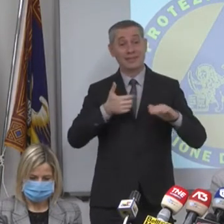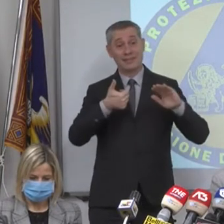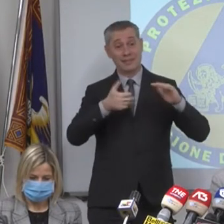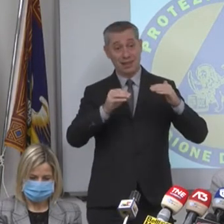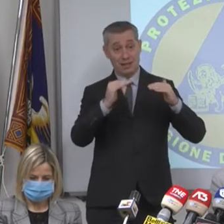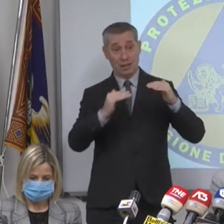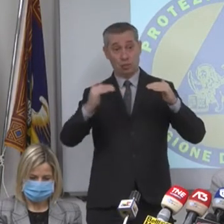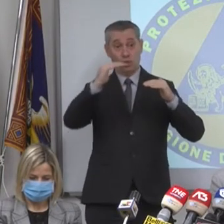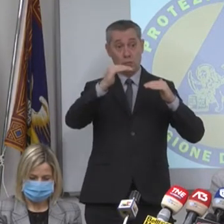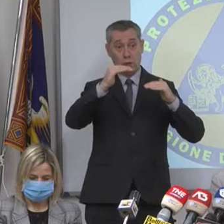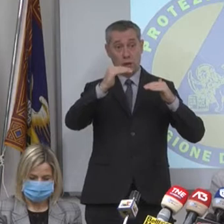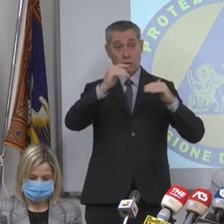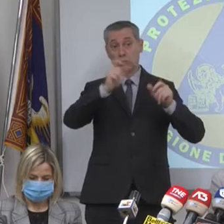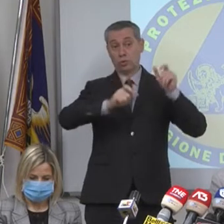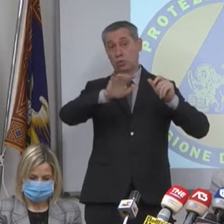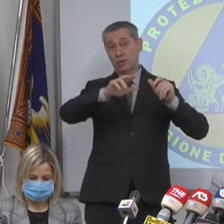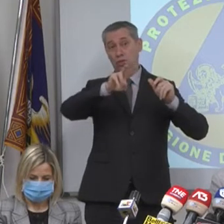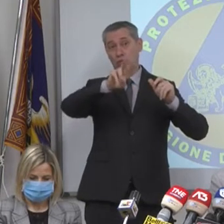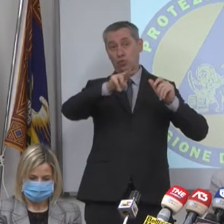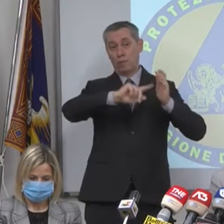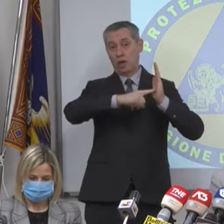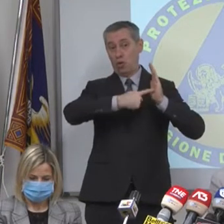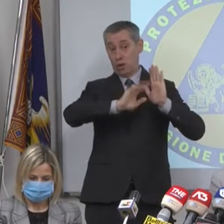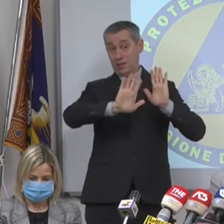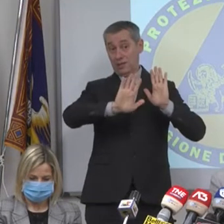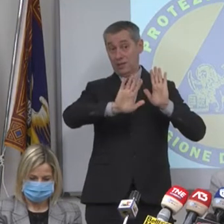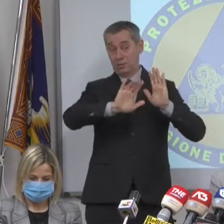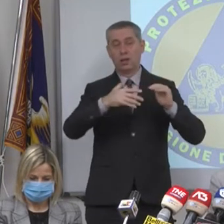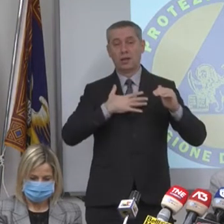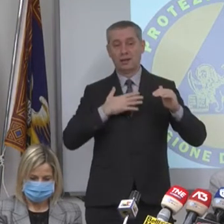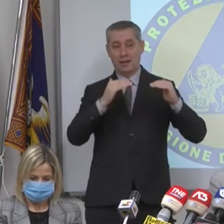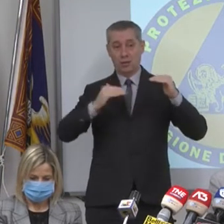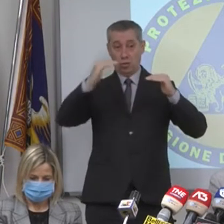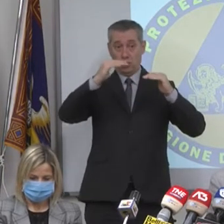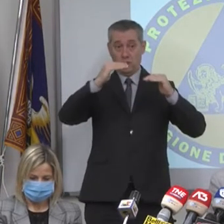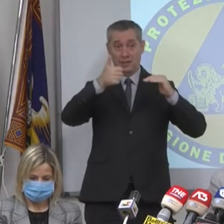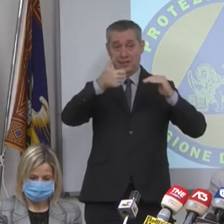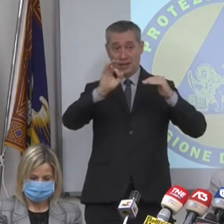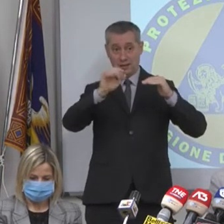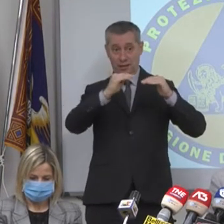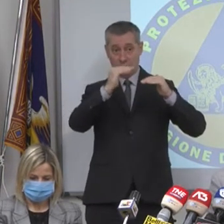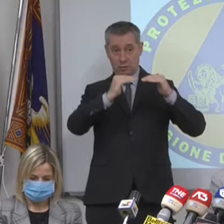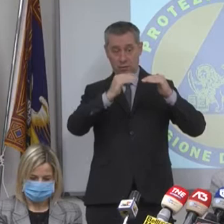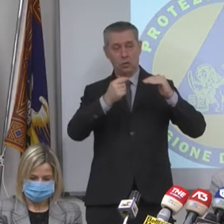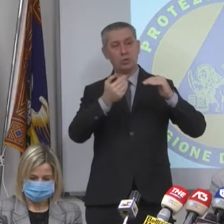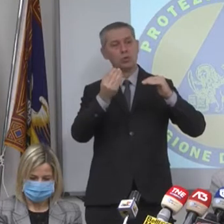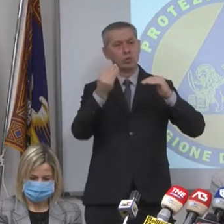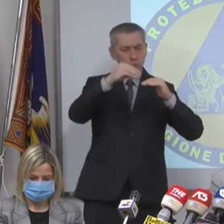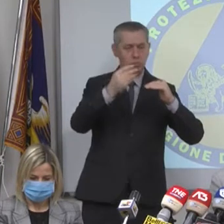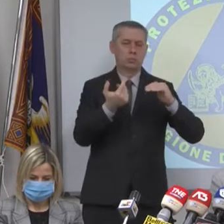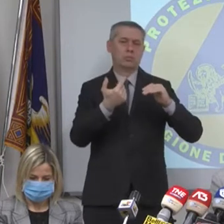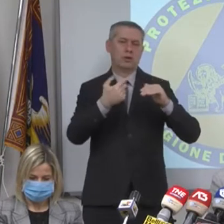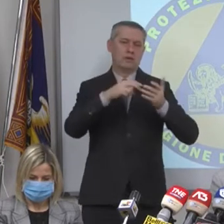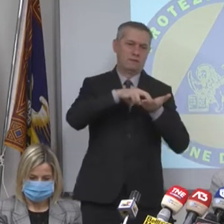quasi 2 milioni di cittadini. Se mettiamo gli over 60 più i fragili, i vulnerabili, eccetera,